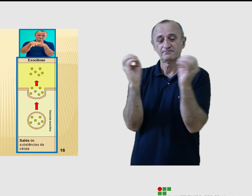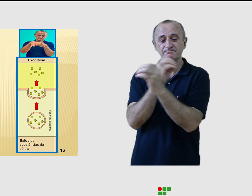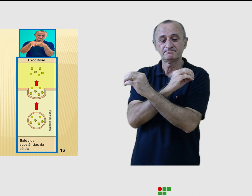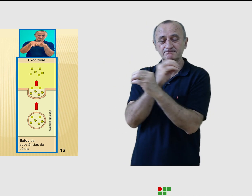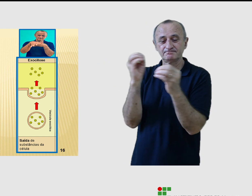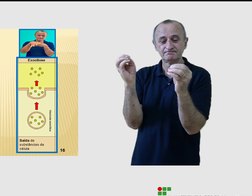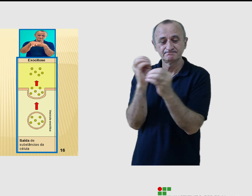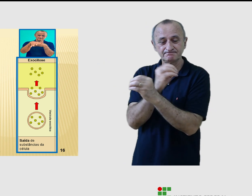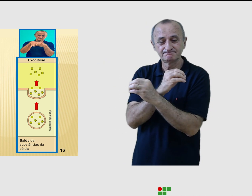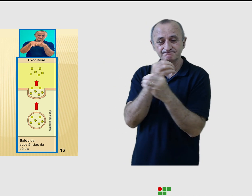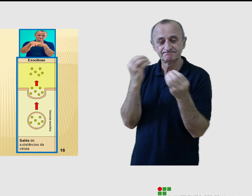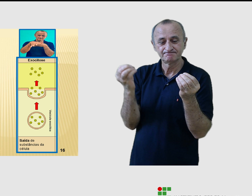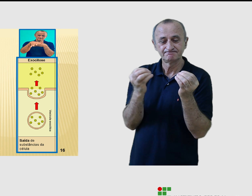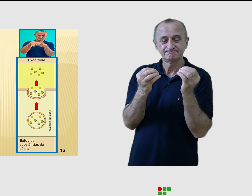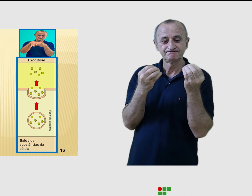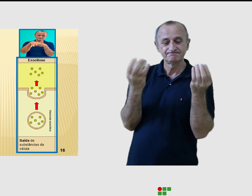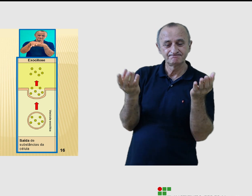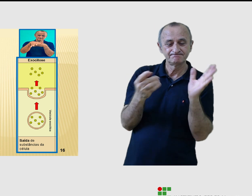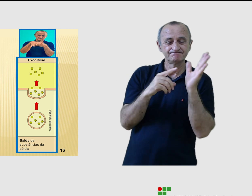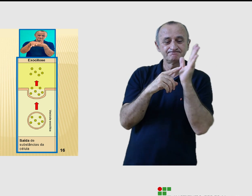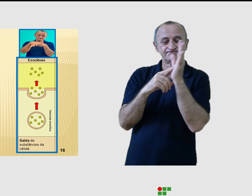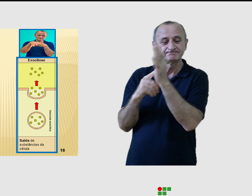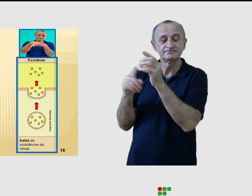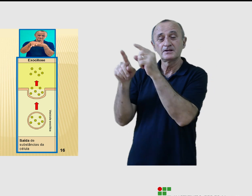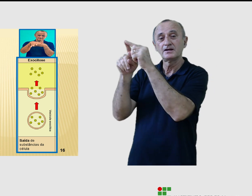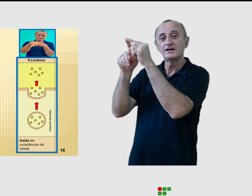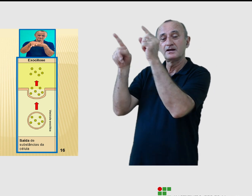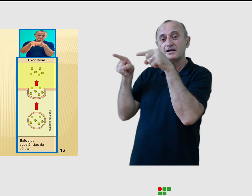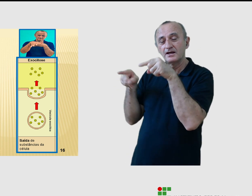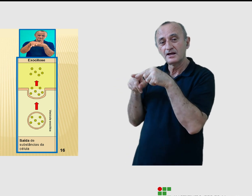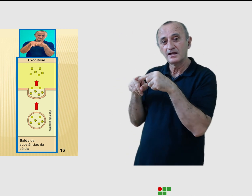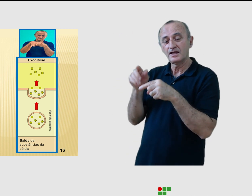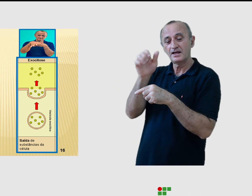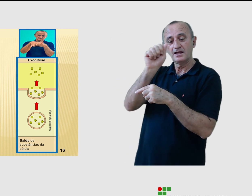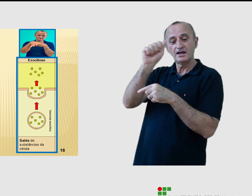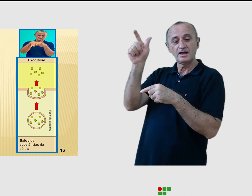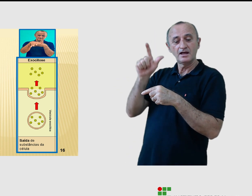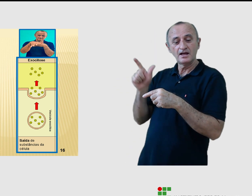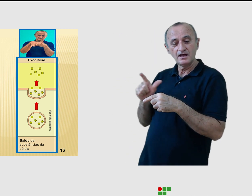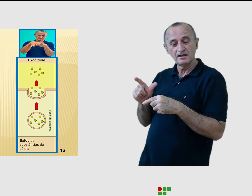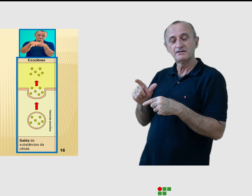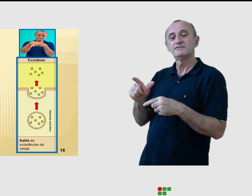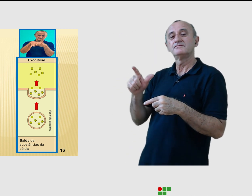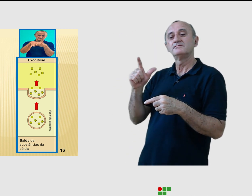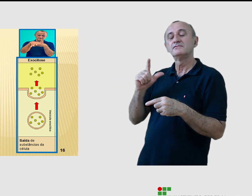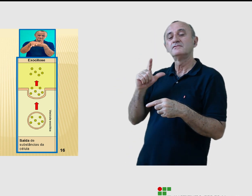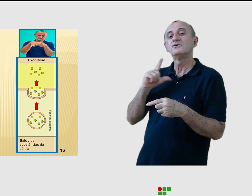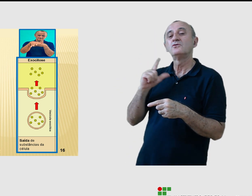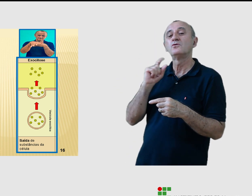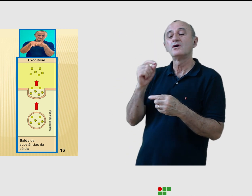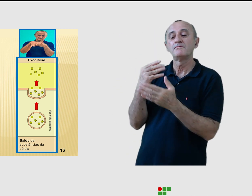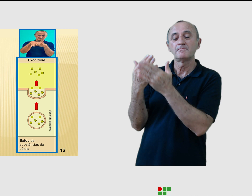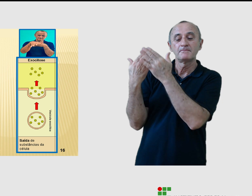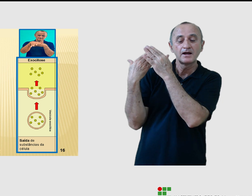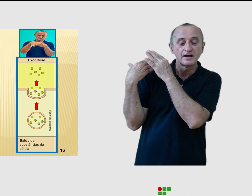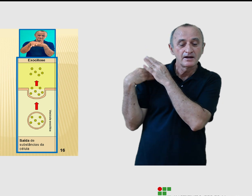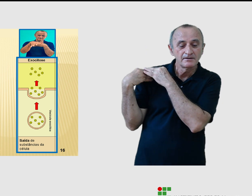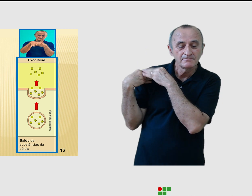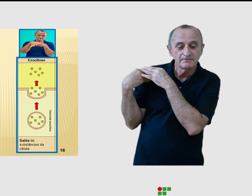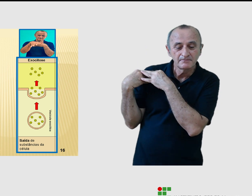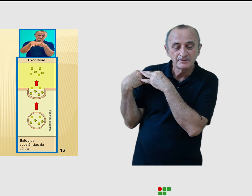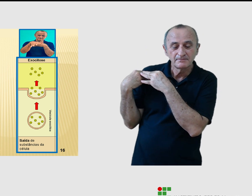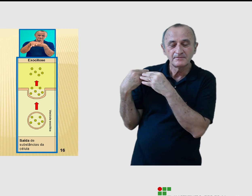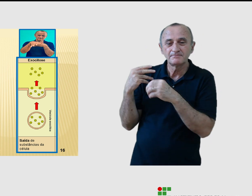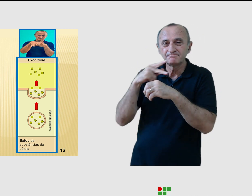Ao contrário da endocitose, a exocitose, representada pelo retângulo